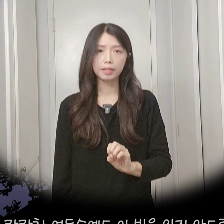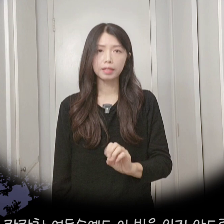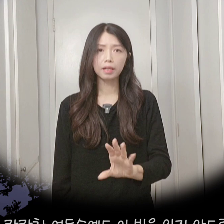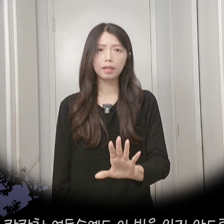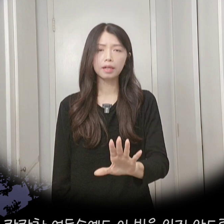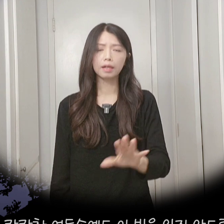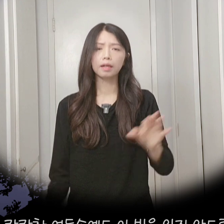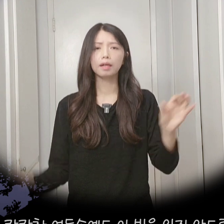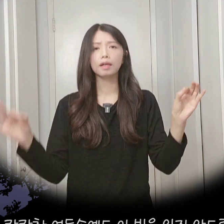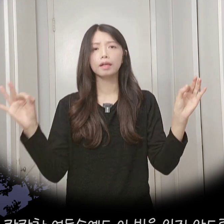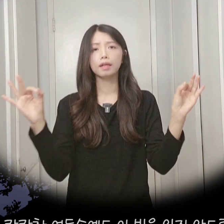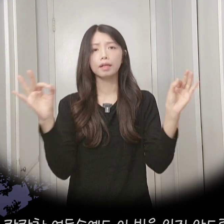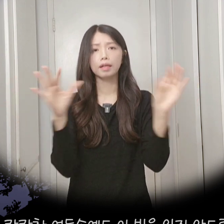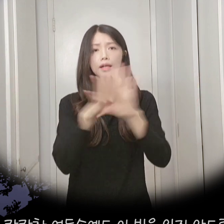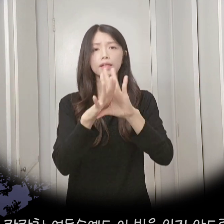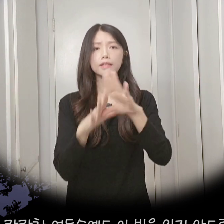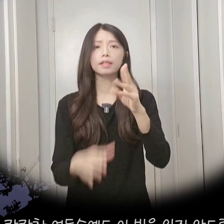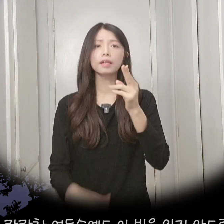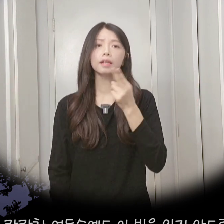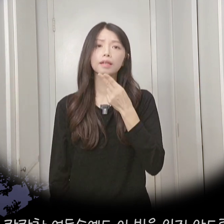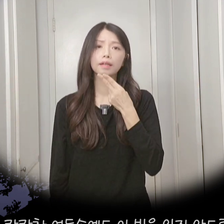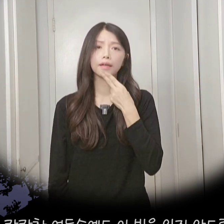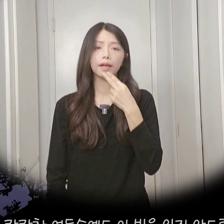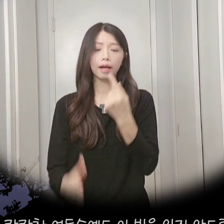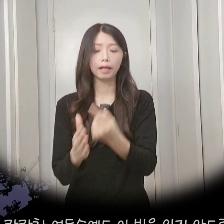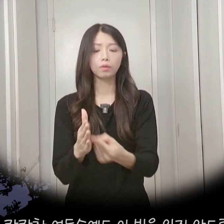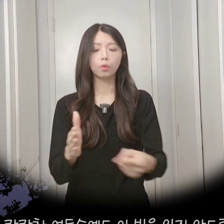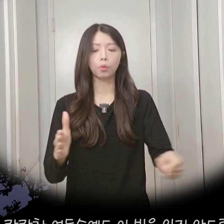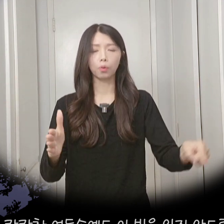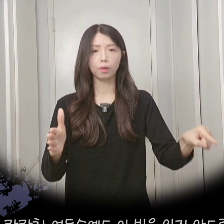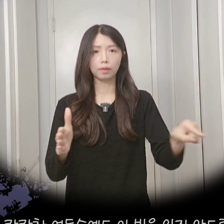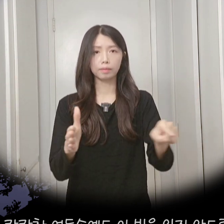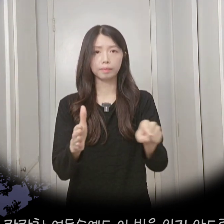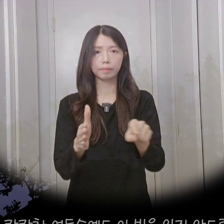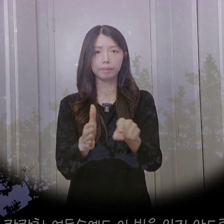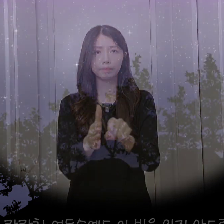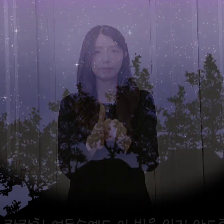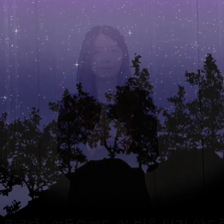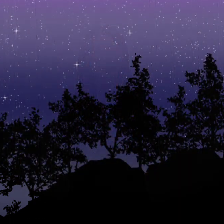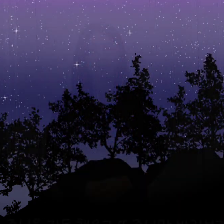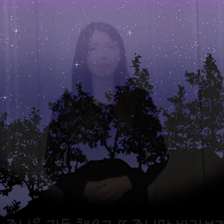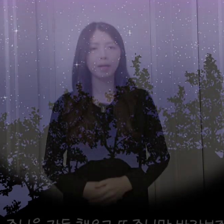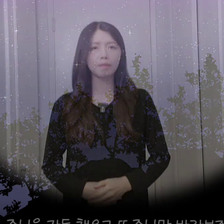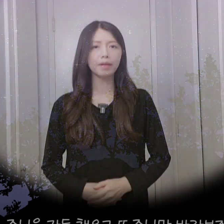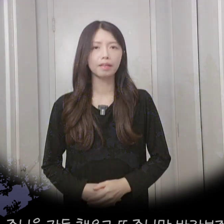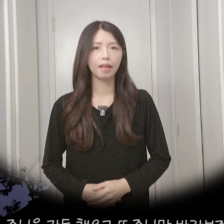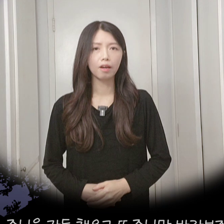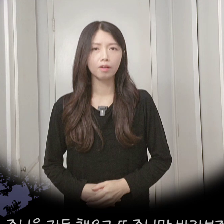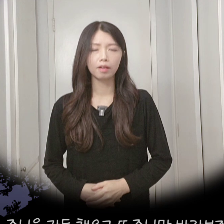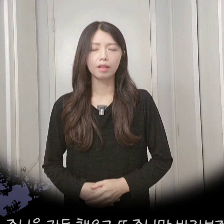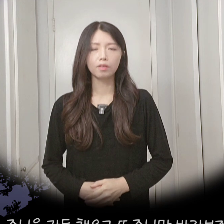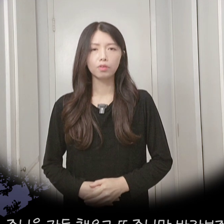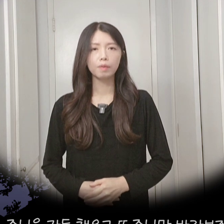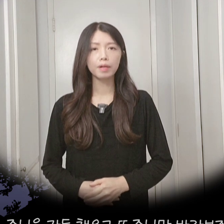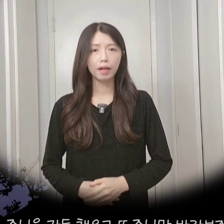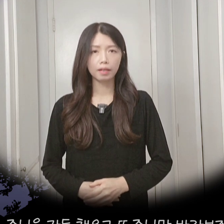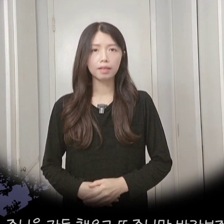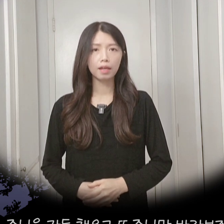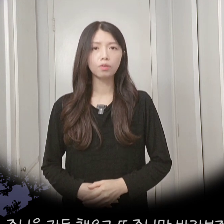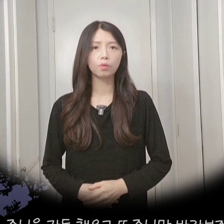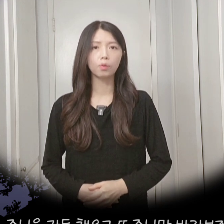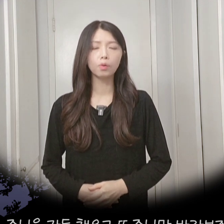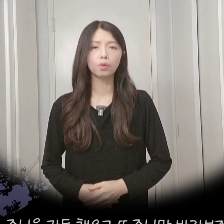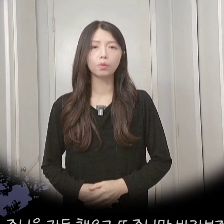이 빛을 잃지 않도록. 네, 마지막인데요. 주님을